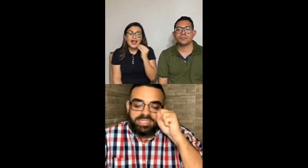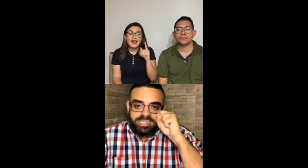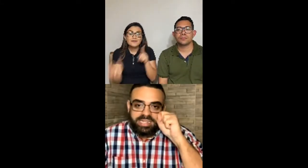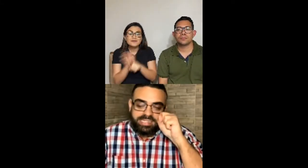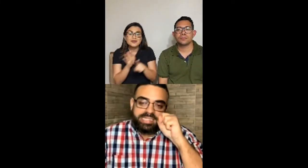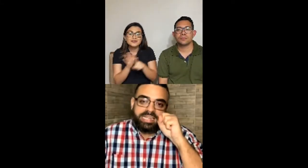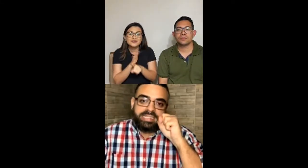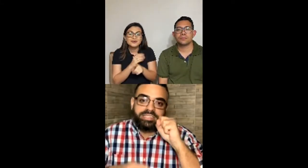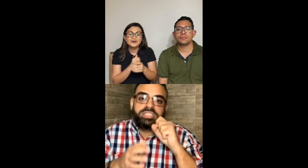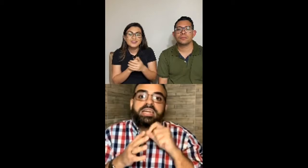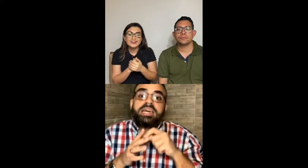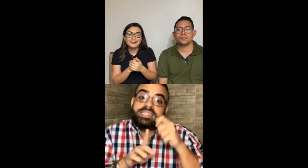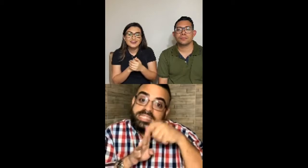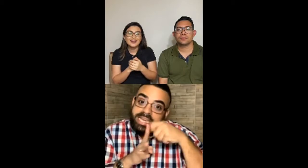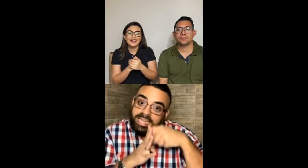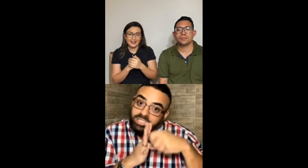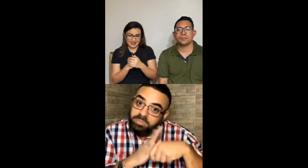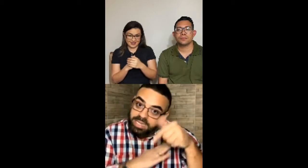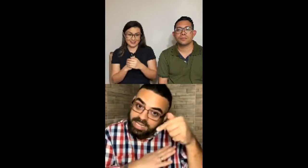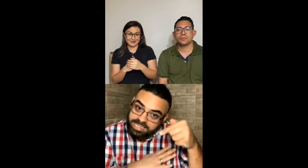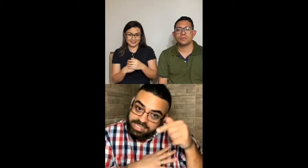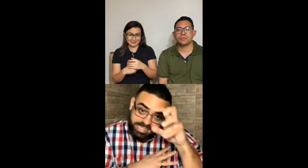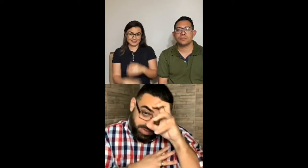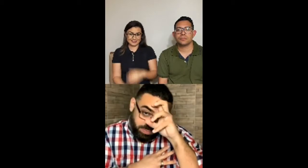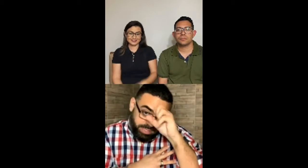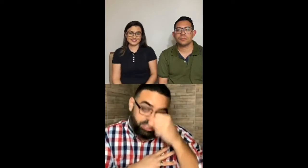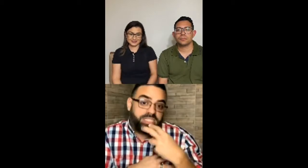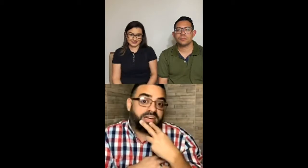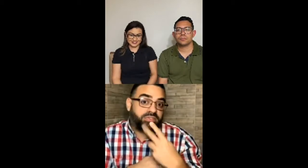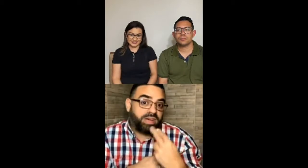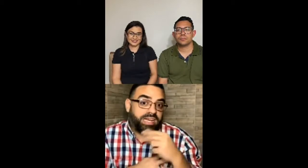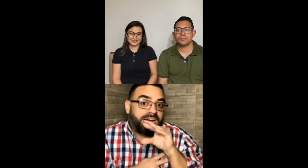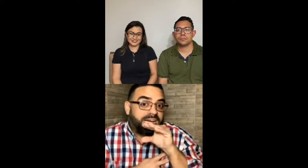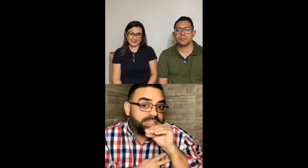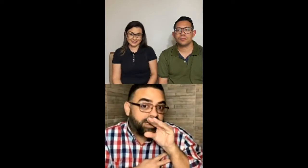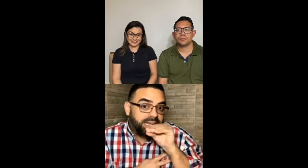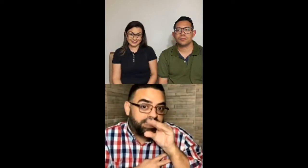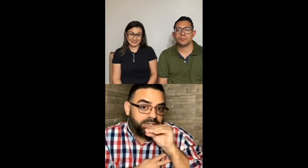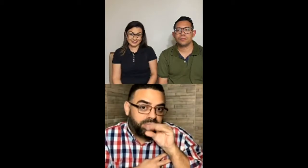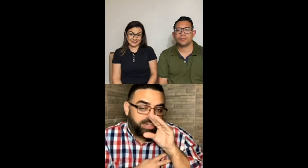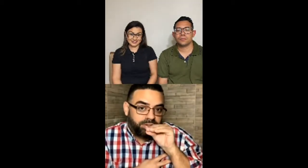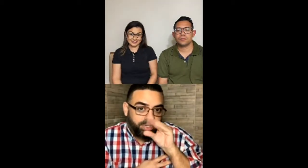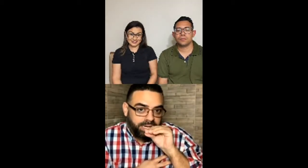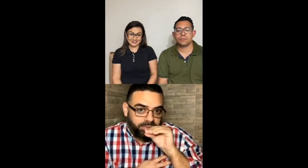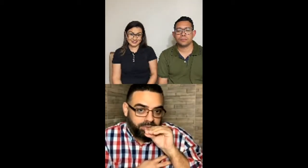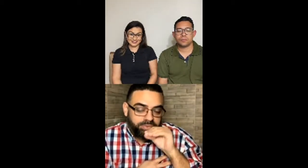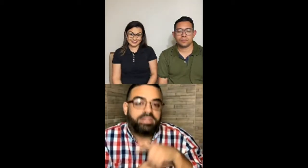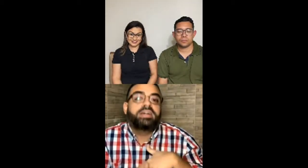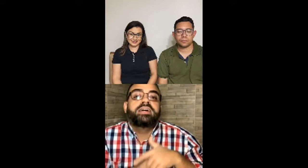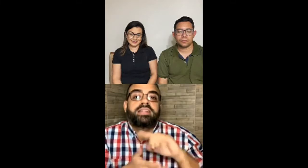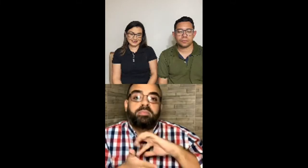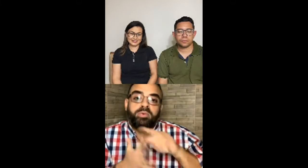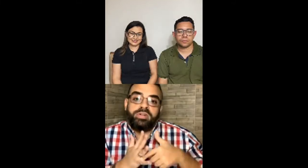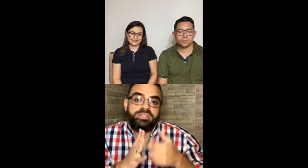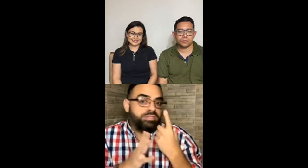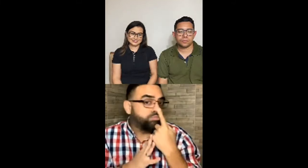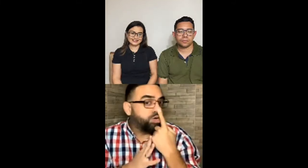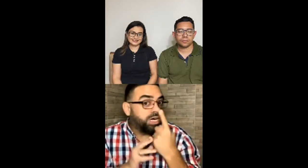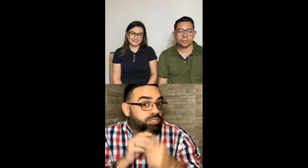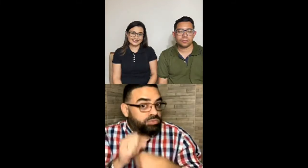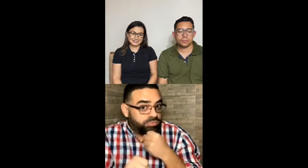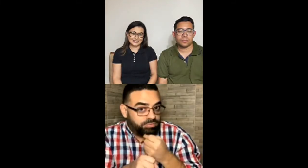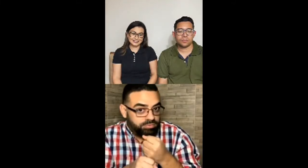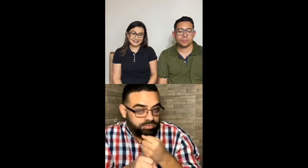E aí a Carla está perguntando quanto tempo eu aprendi a língua de sinais na Tailândia. 7 meses eu aprendi